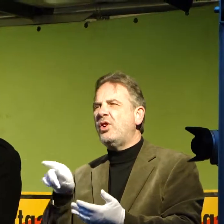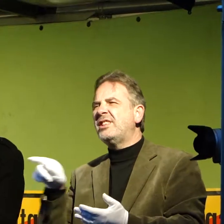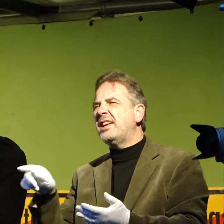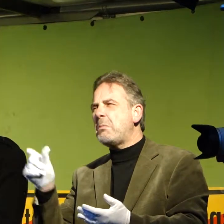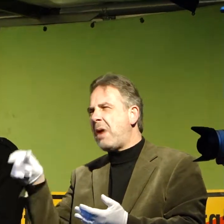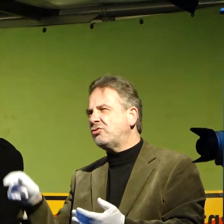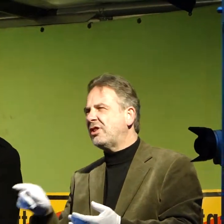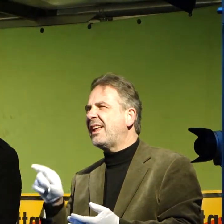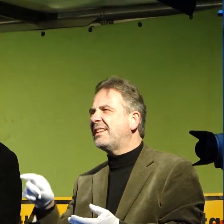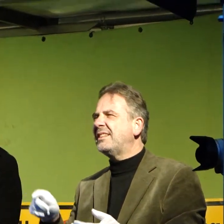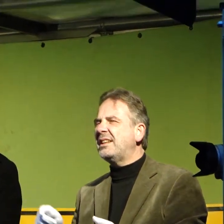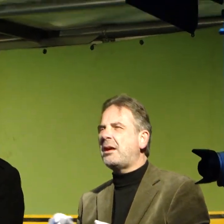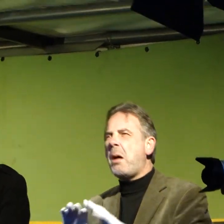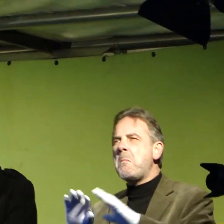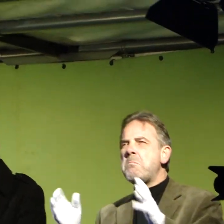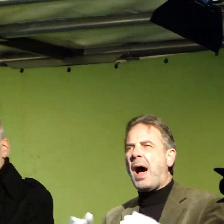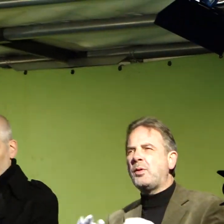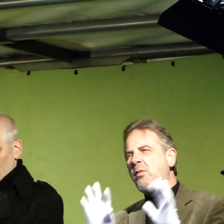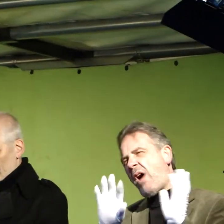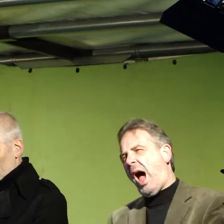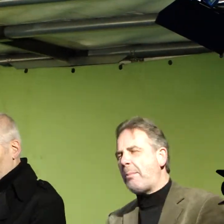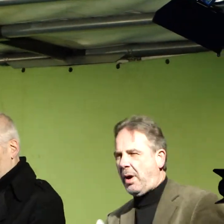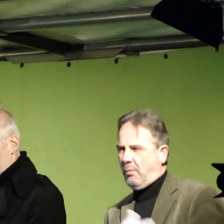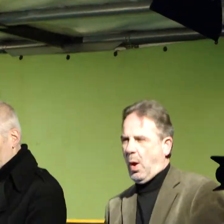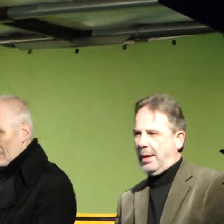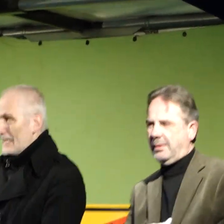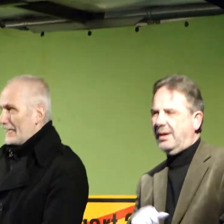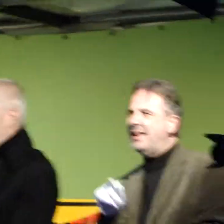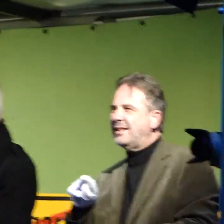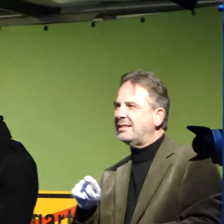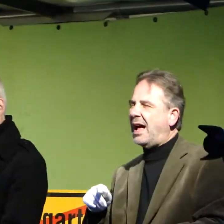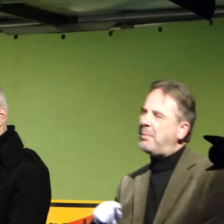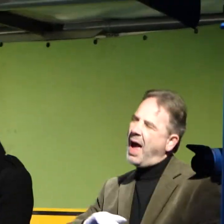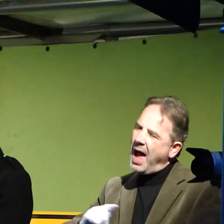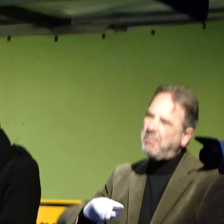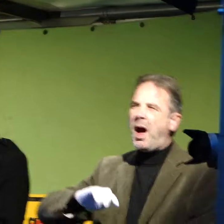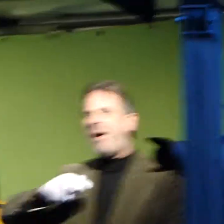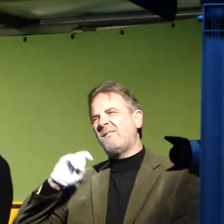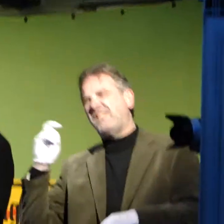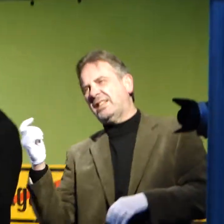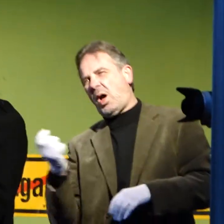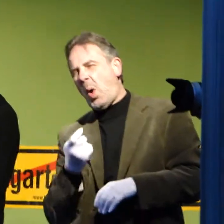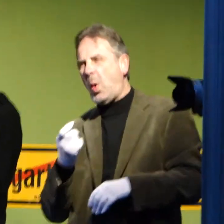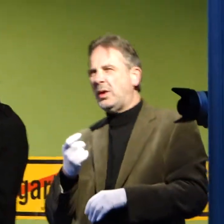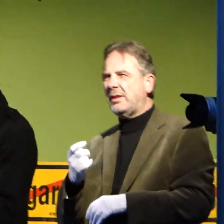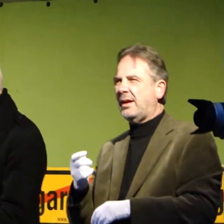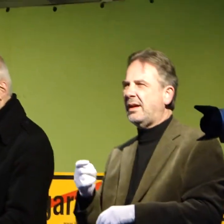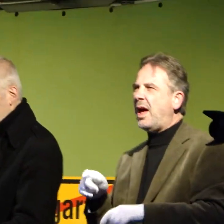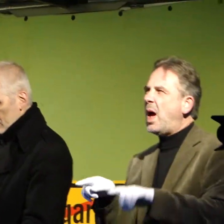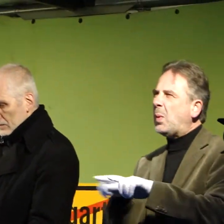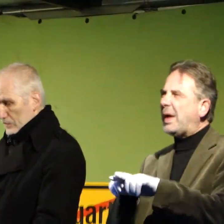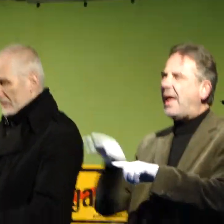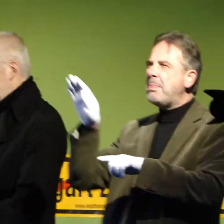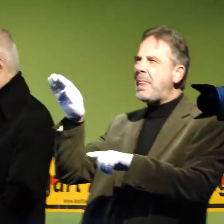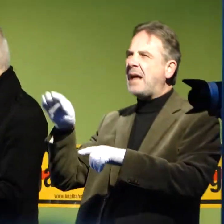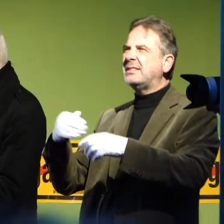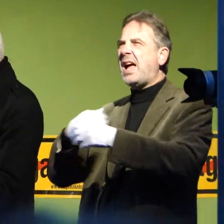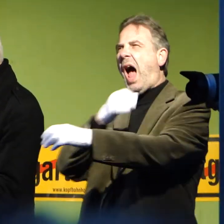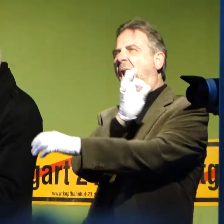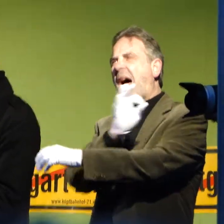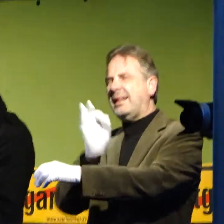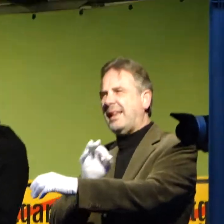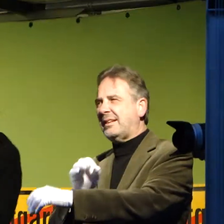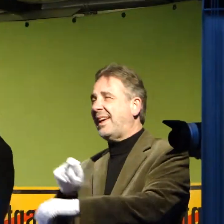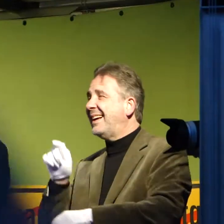Bahnhof verstümmeln wollen, und deshalb wird es in diesen Tagen gerne wiederholt. Diesen Kollegen möchte ich